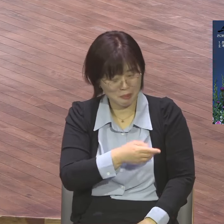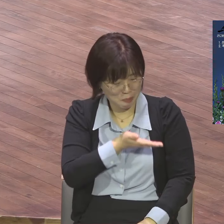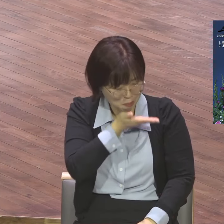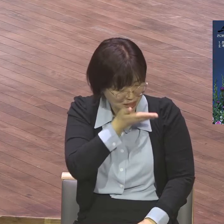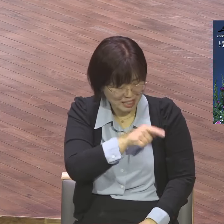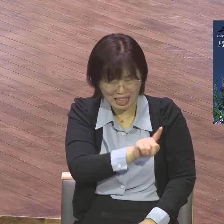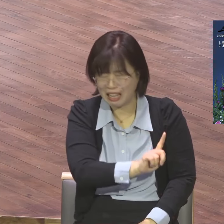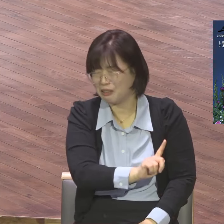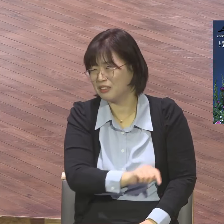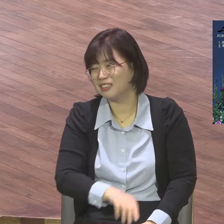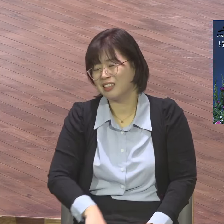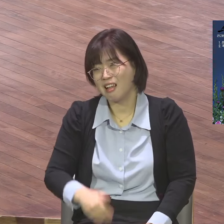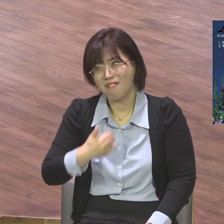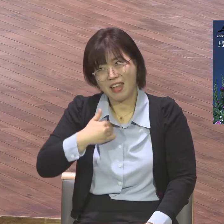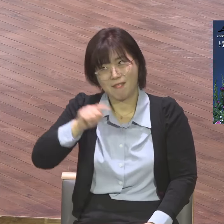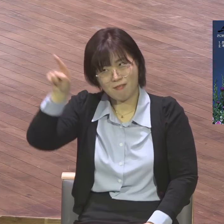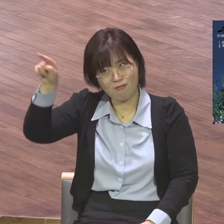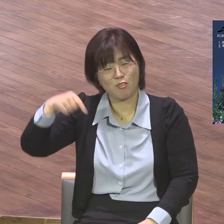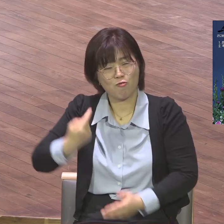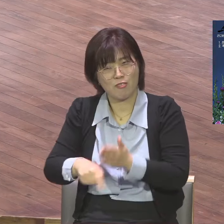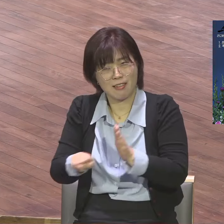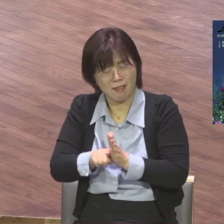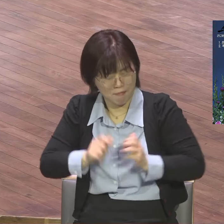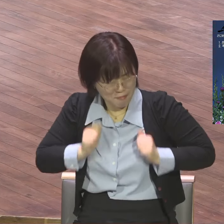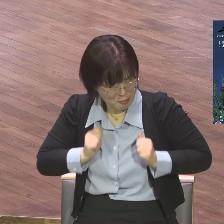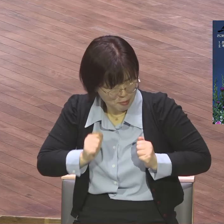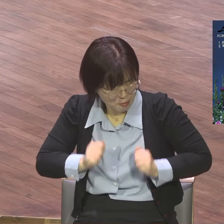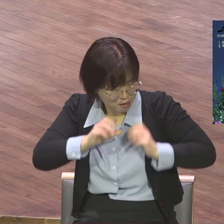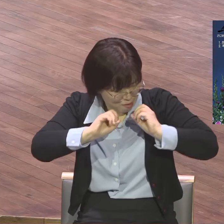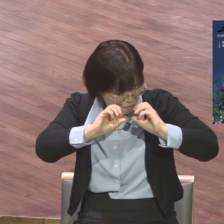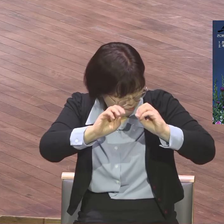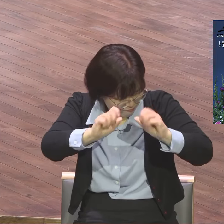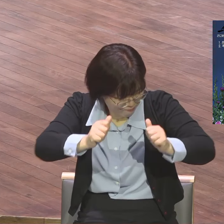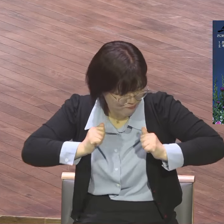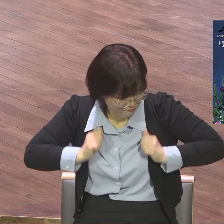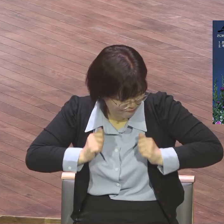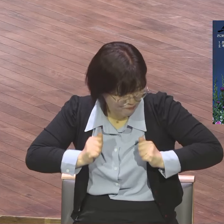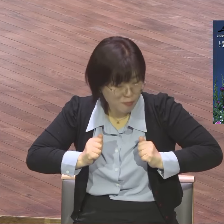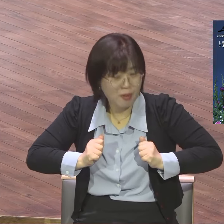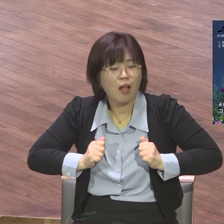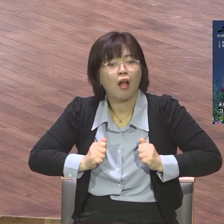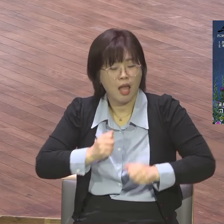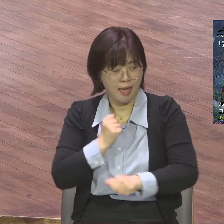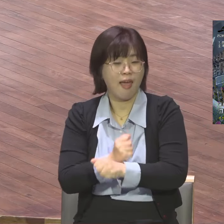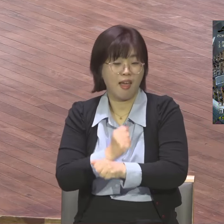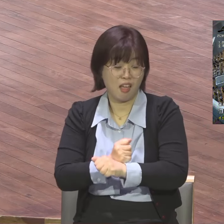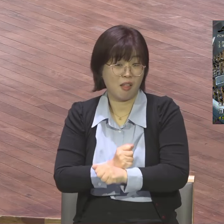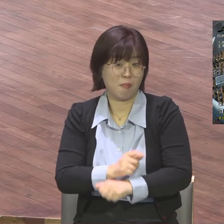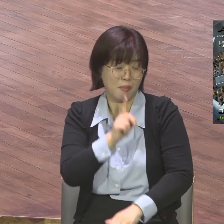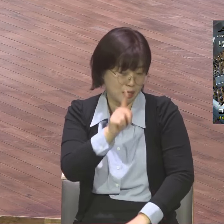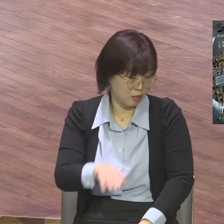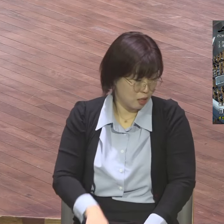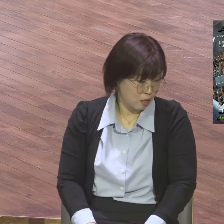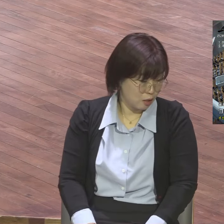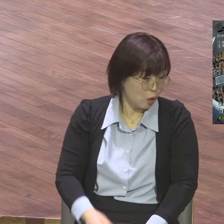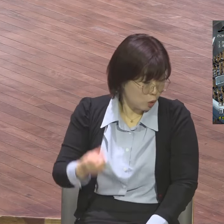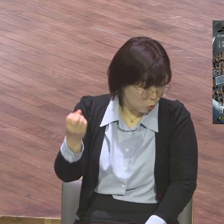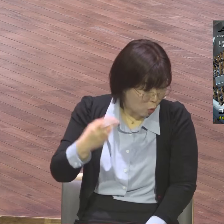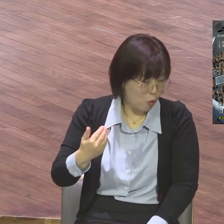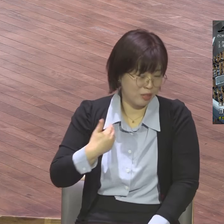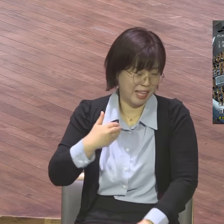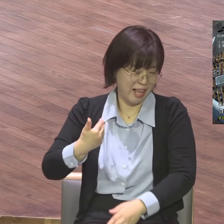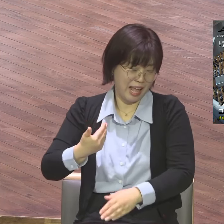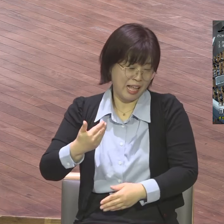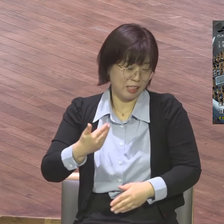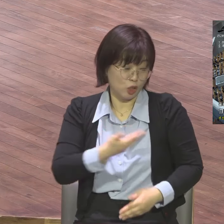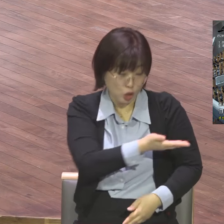실제로 보여주고 있잖아요. 그러면서 골로새 3장 1절로 2절에 이렇게 강조합니다. 그러므로 너희가 그리스도와 함께 다시